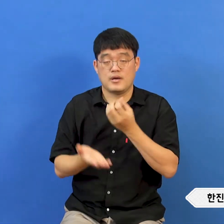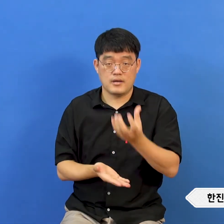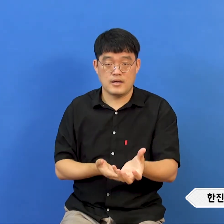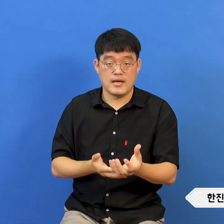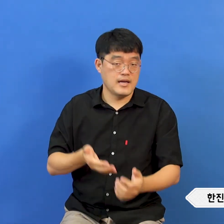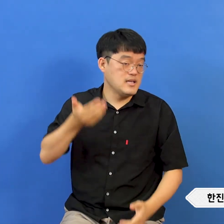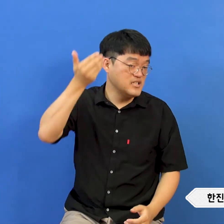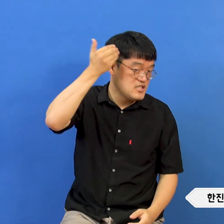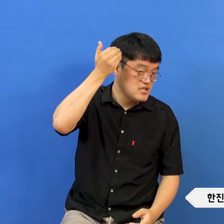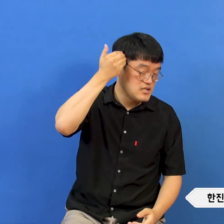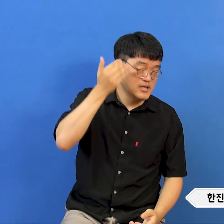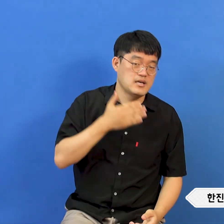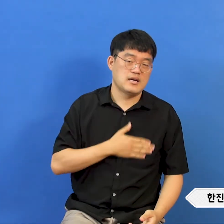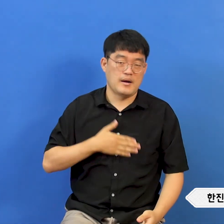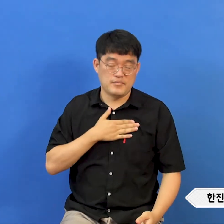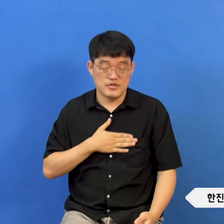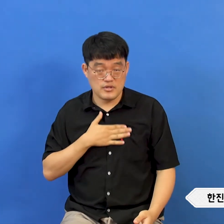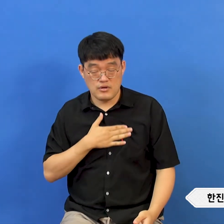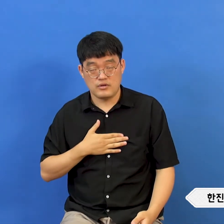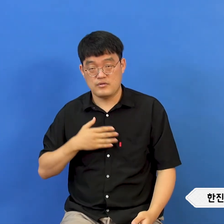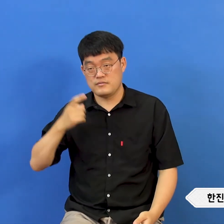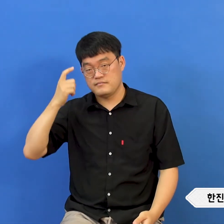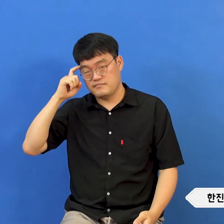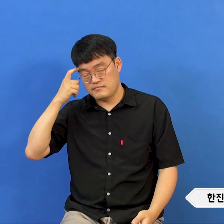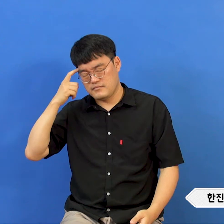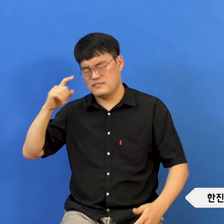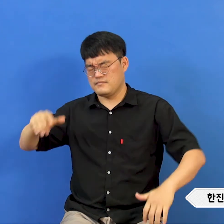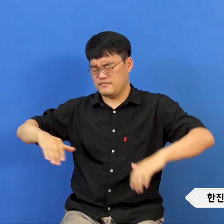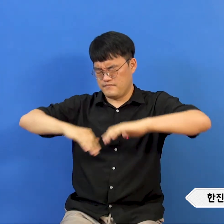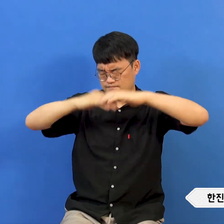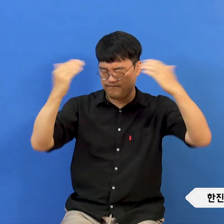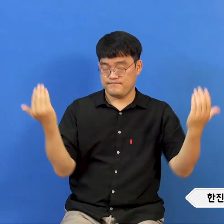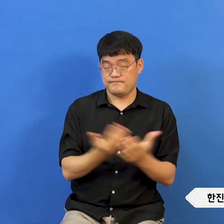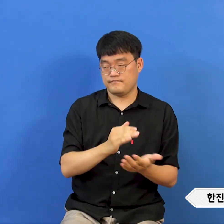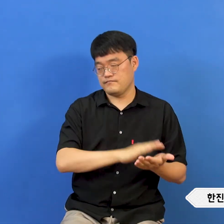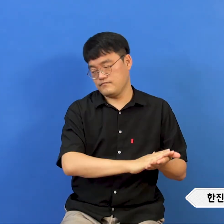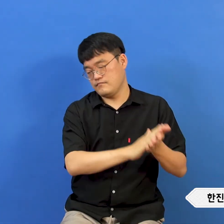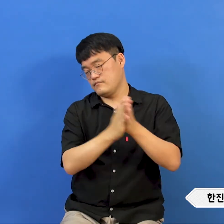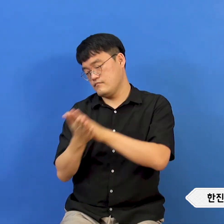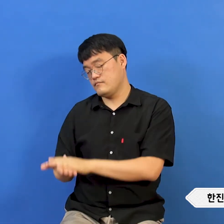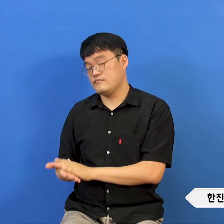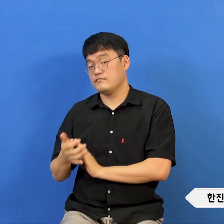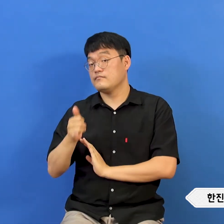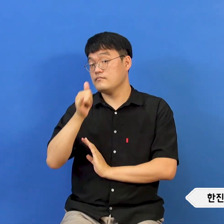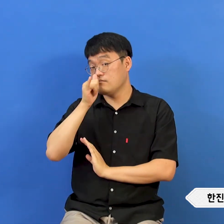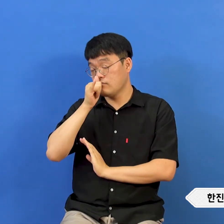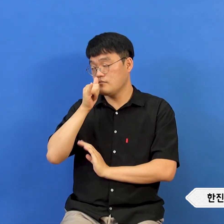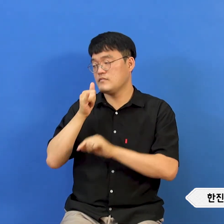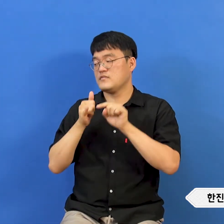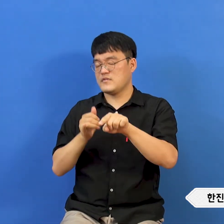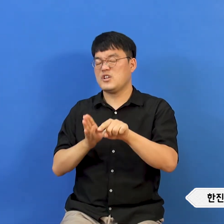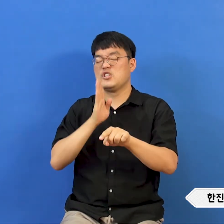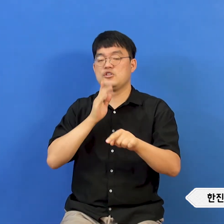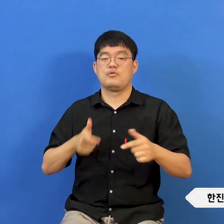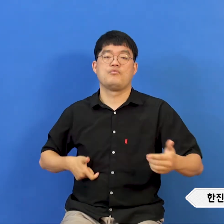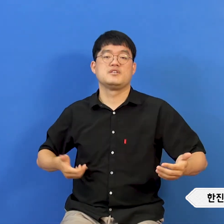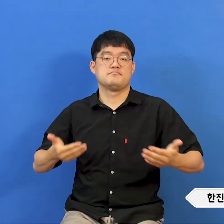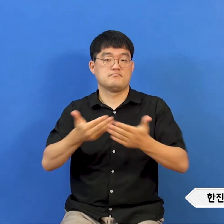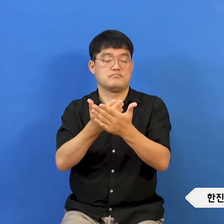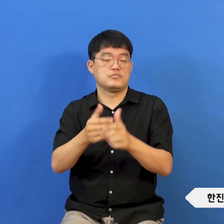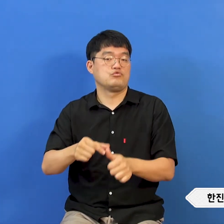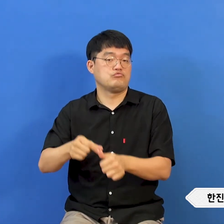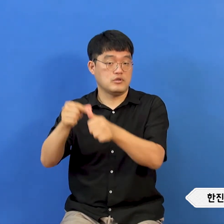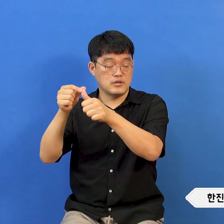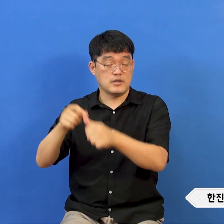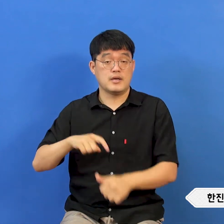지정의, 전인격적인 변화가 일어나는 것이 진정한 회심이죠. 그리고 그렇게